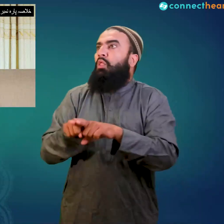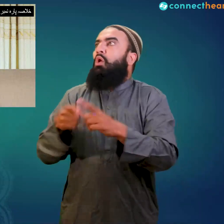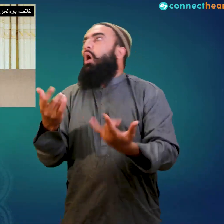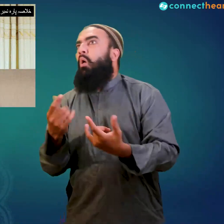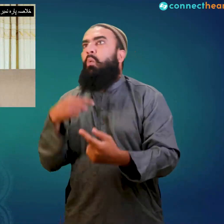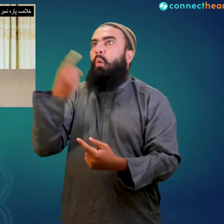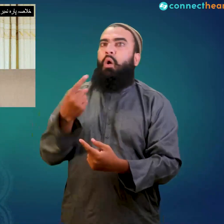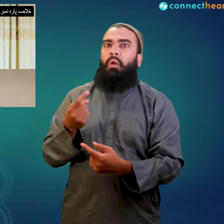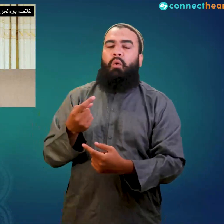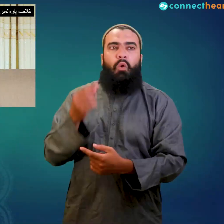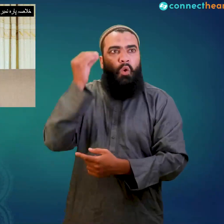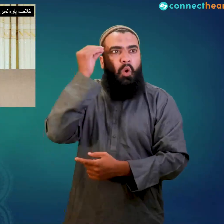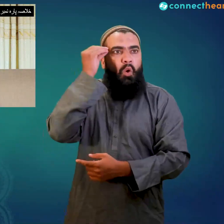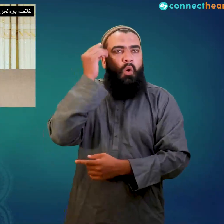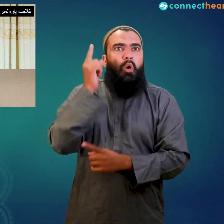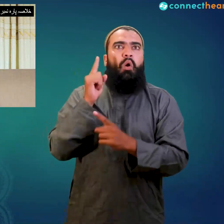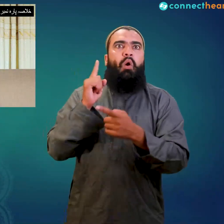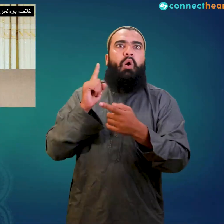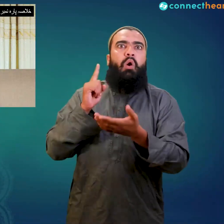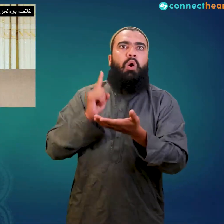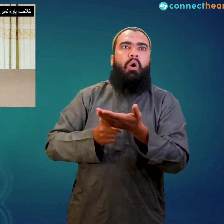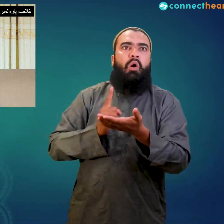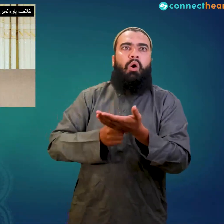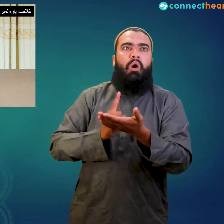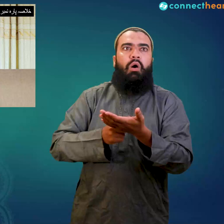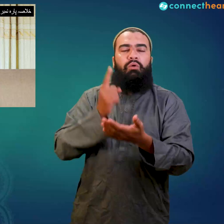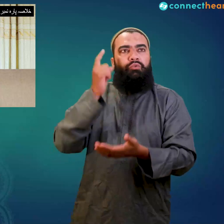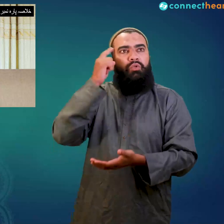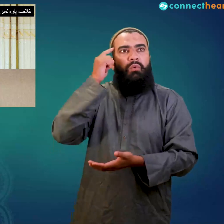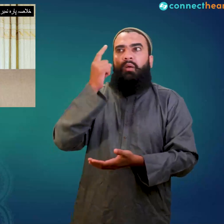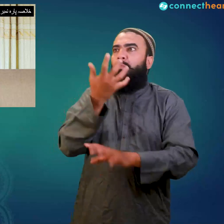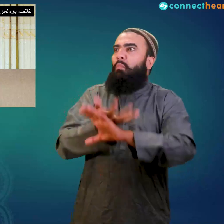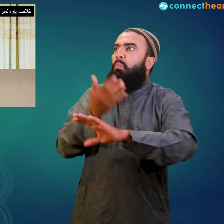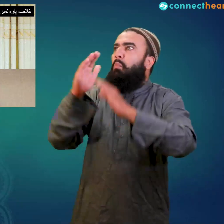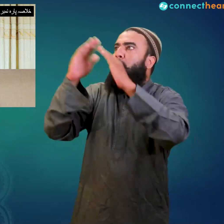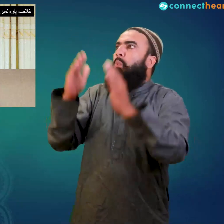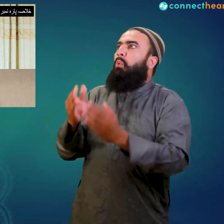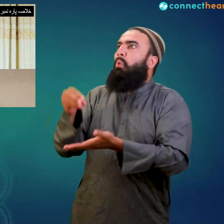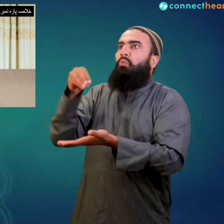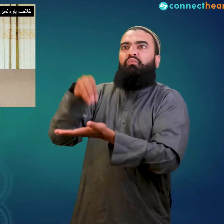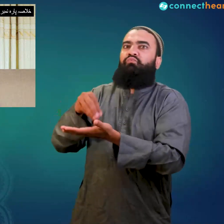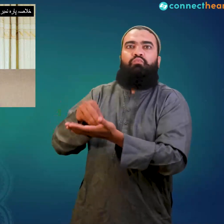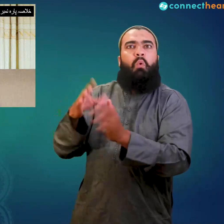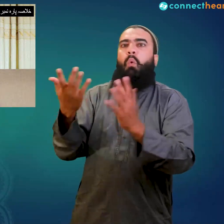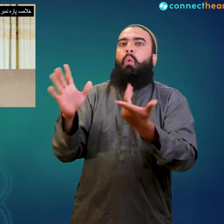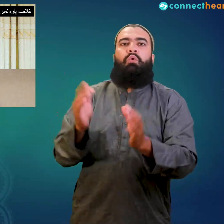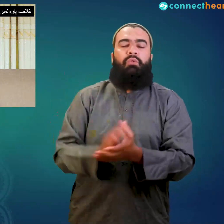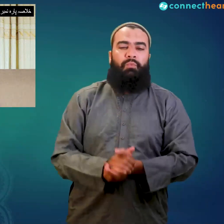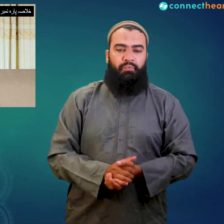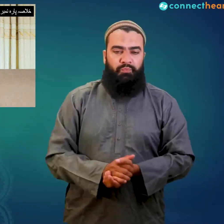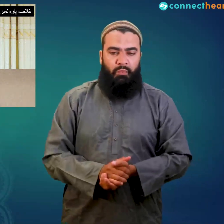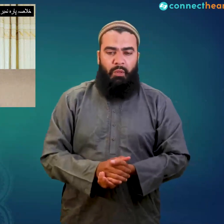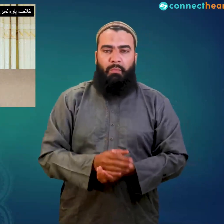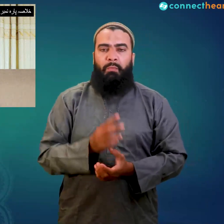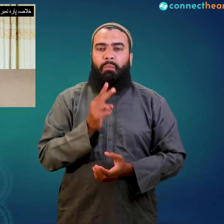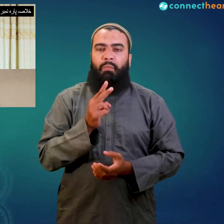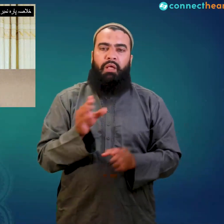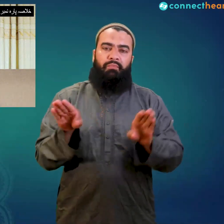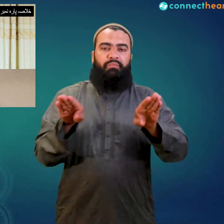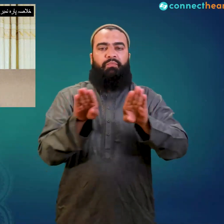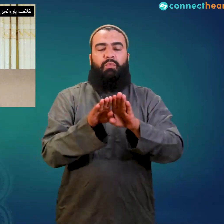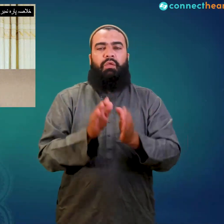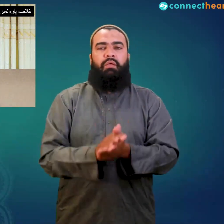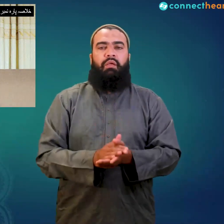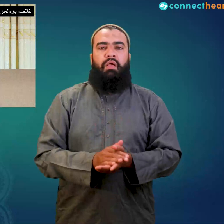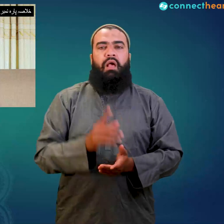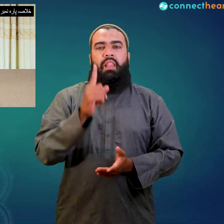جائیں گے، تو فرمایا کہ وہاں انہیں پتہ چلے گا کہ یہ سہارا کس قدر کمزور تھا۔ آیت 44 پر